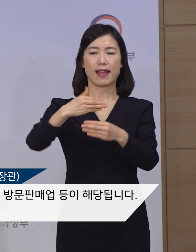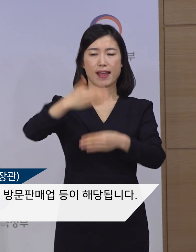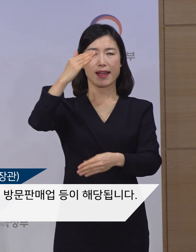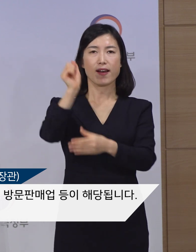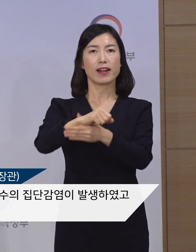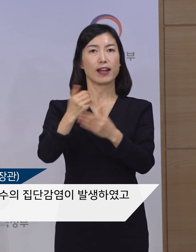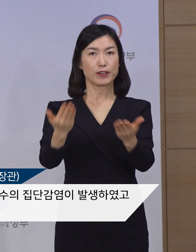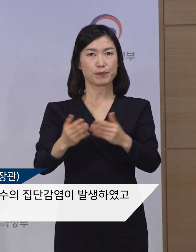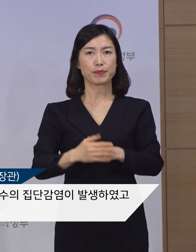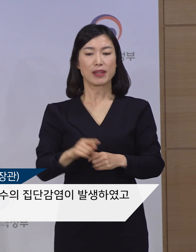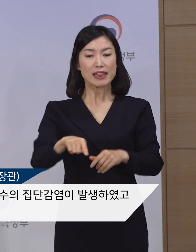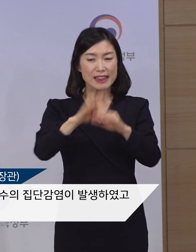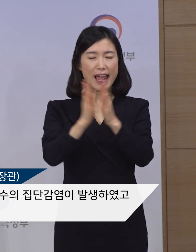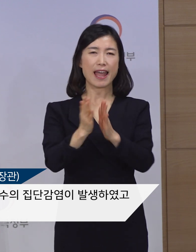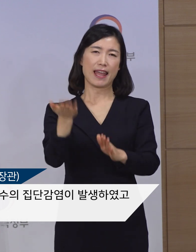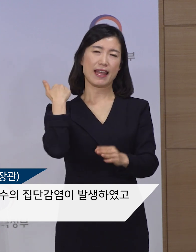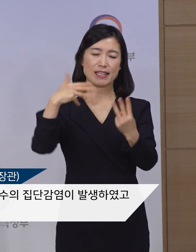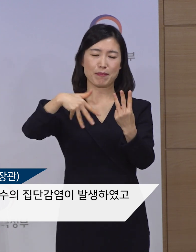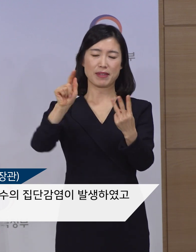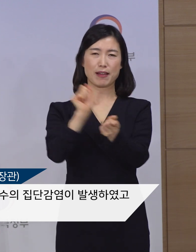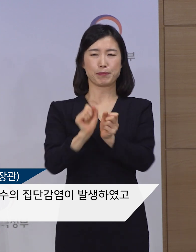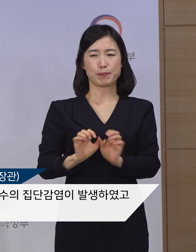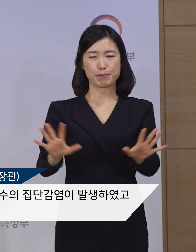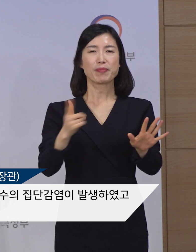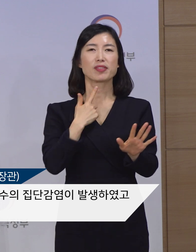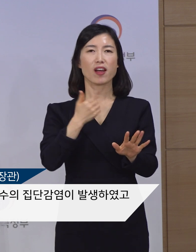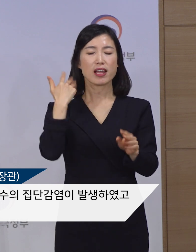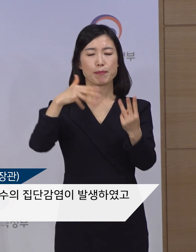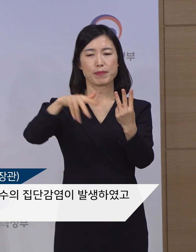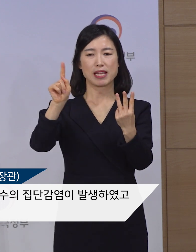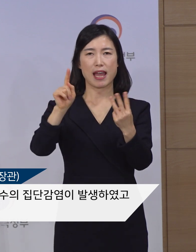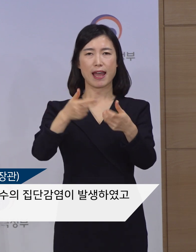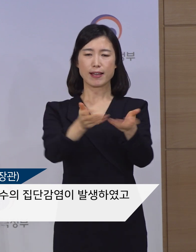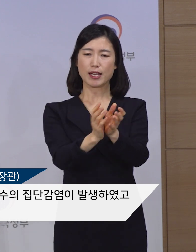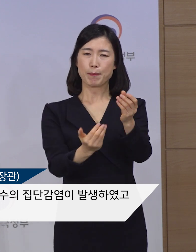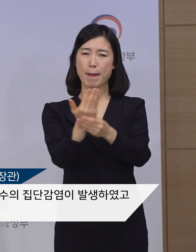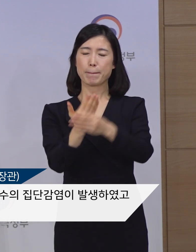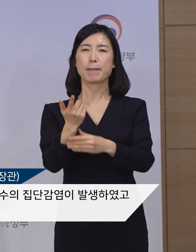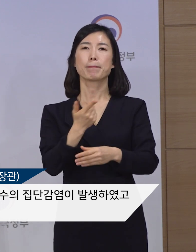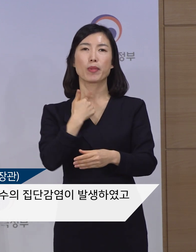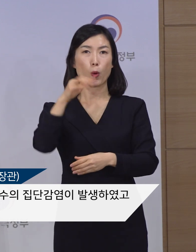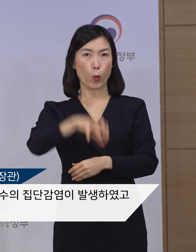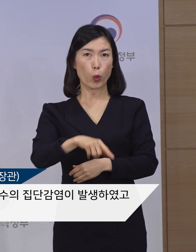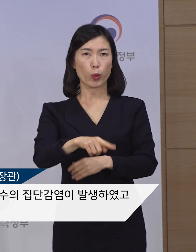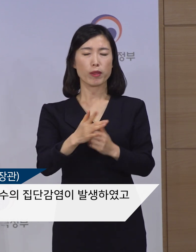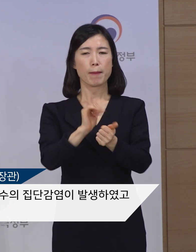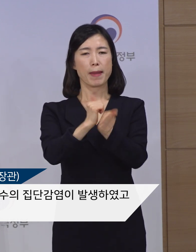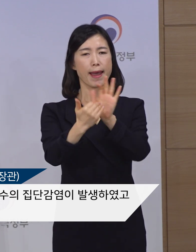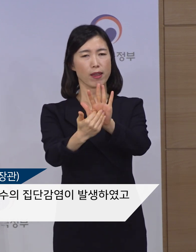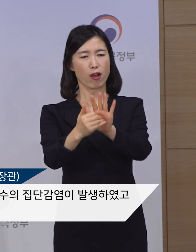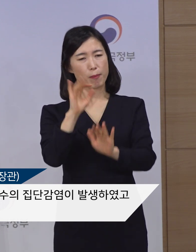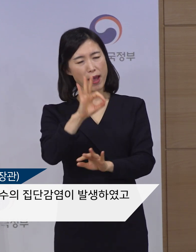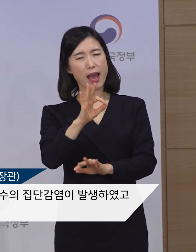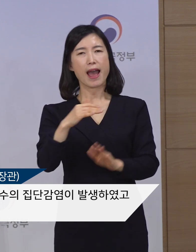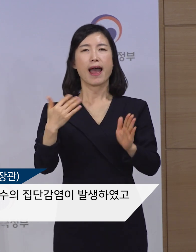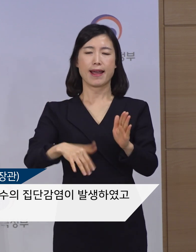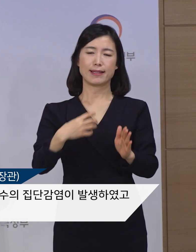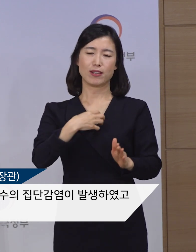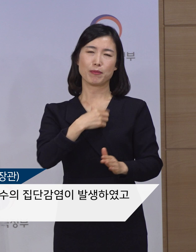됩니다. 이들 시설은 모두 3차 유행이 시작된 11월 달에 다수의 집단 감염이